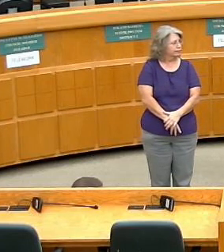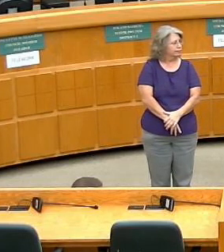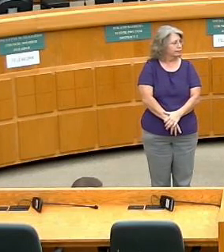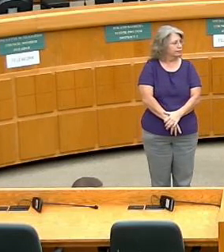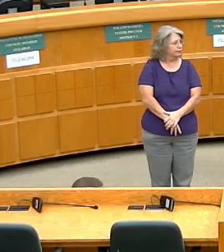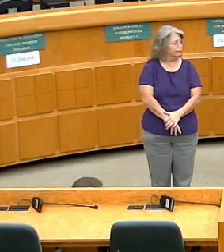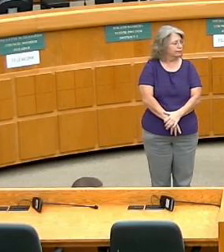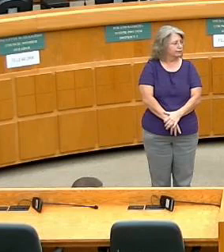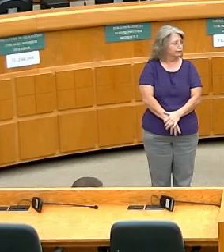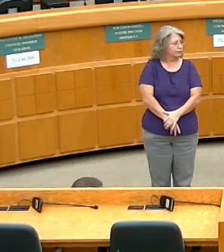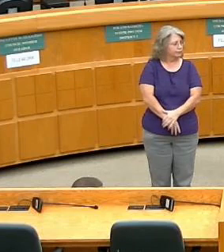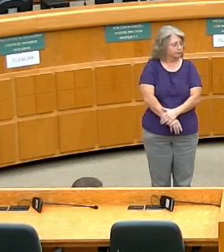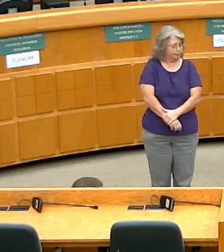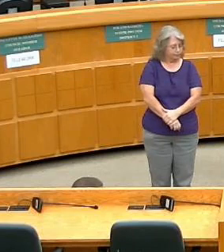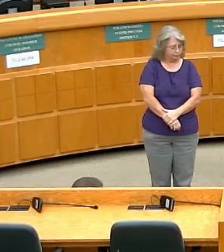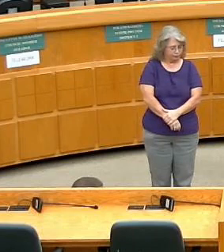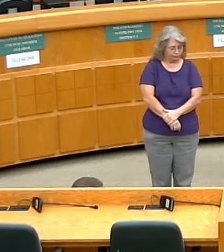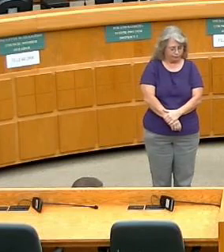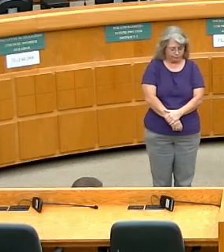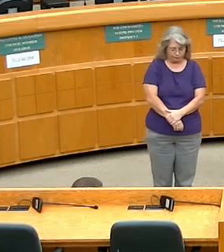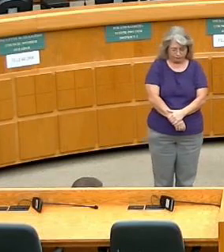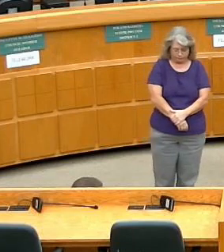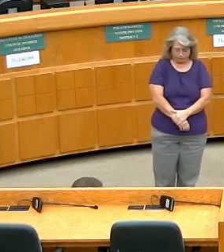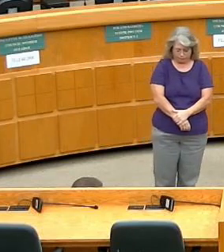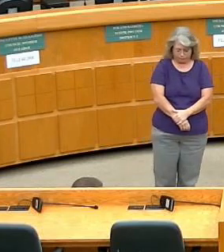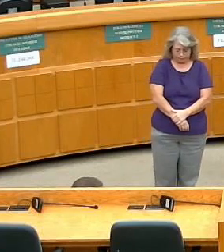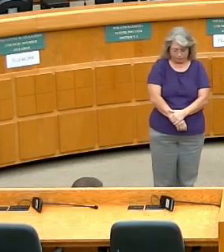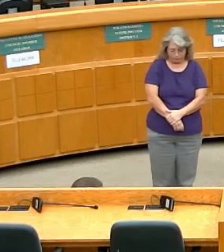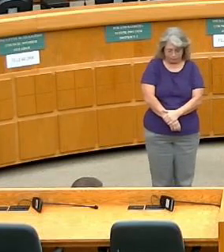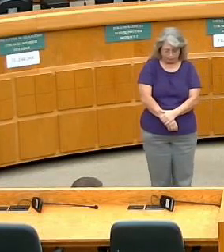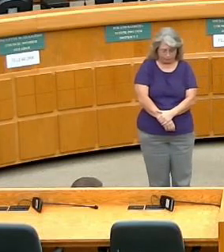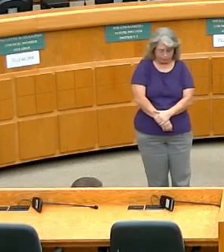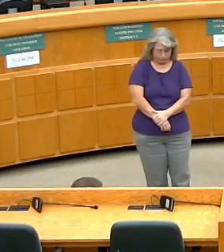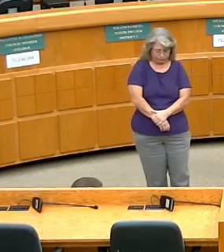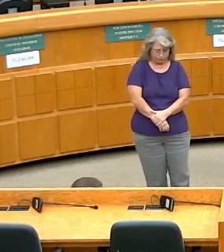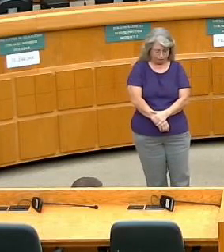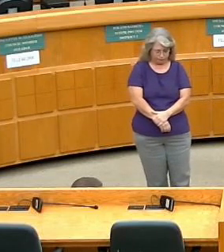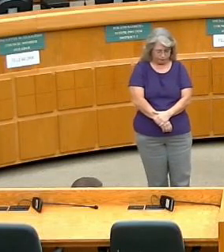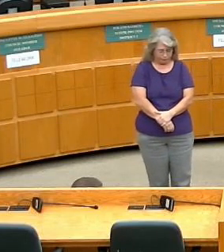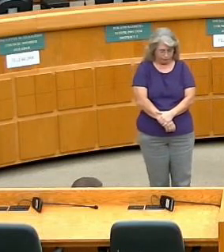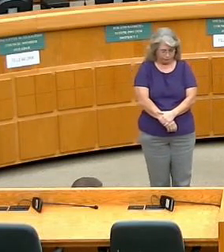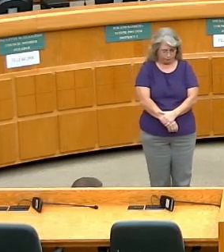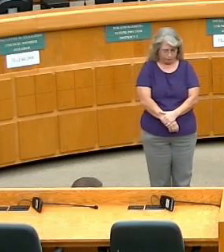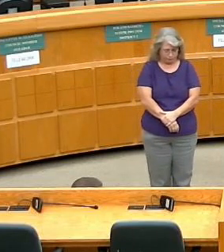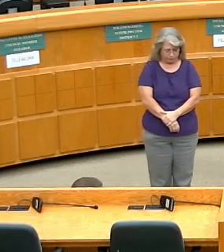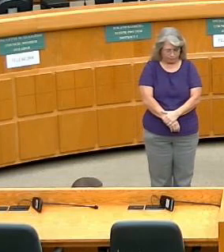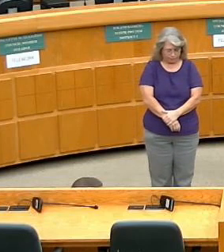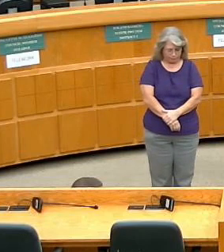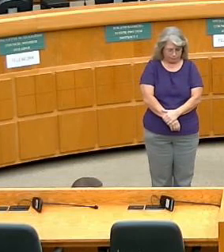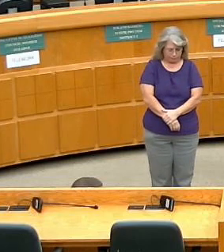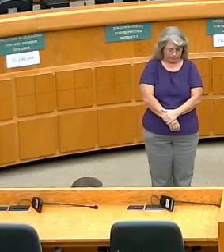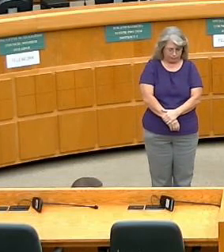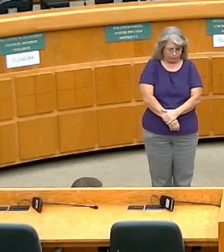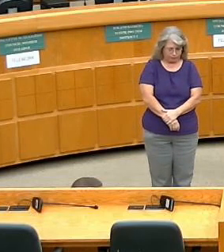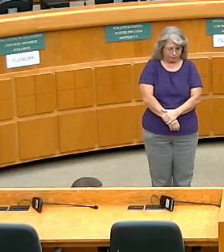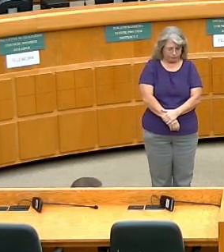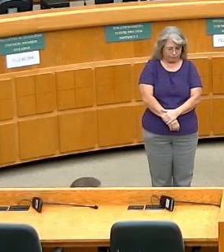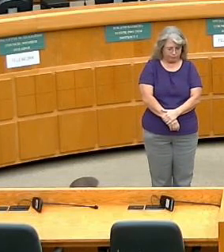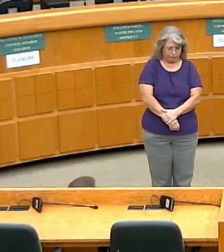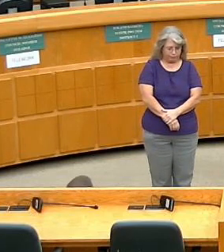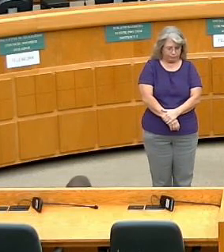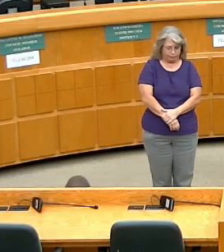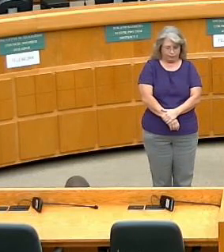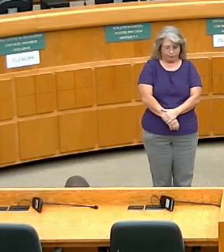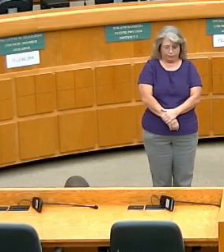semanas. También tenemos el programa para pequeños negocios, Paycheck Protection Program, o programa de protección para su cheque. Los pequeños